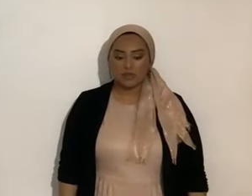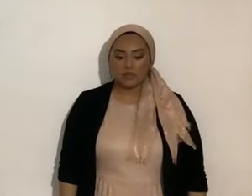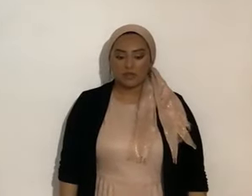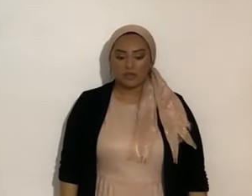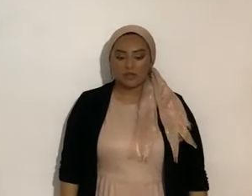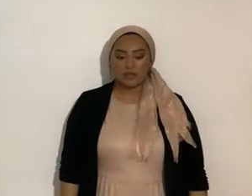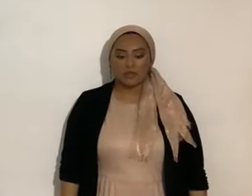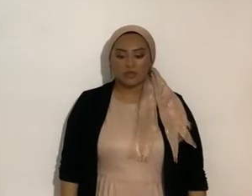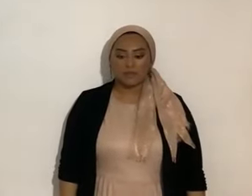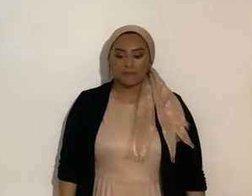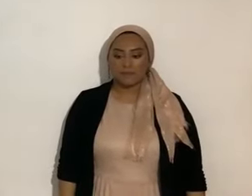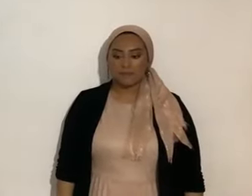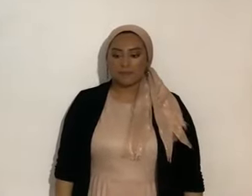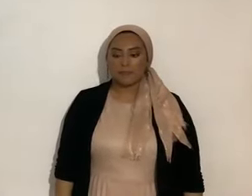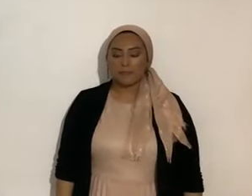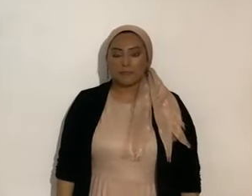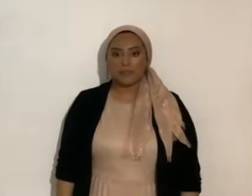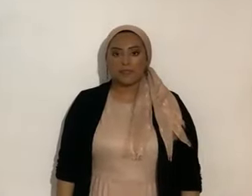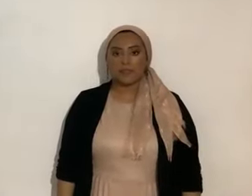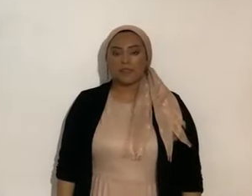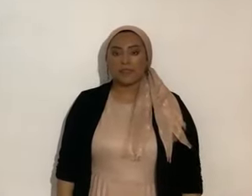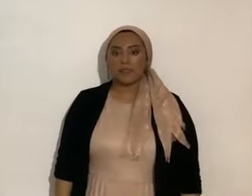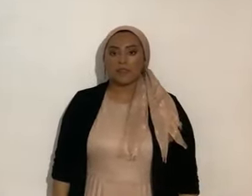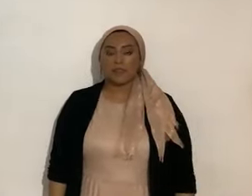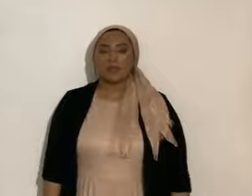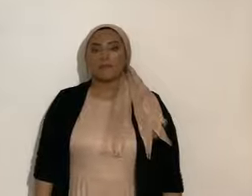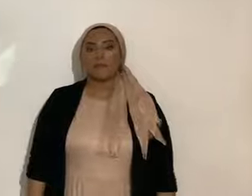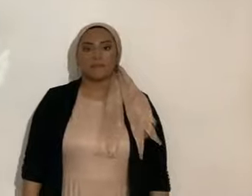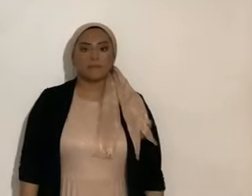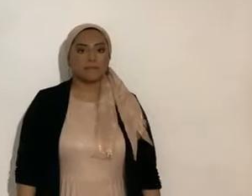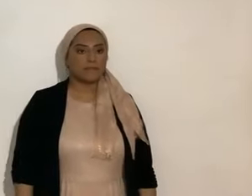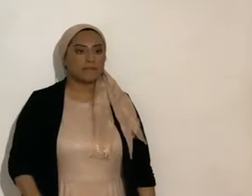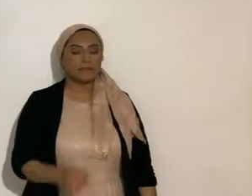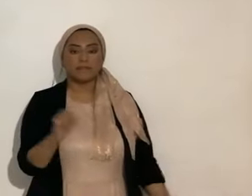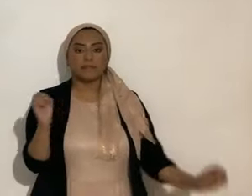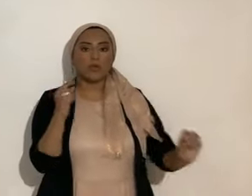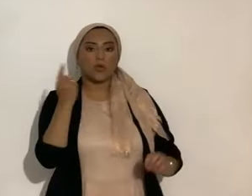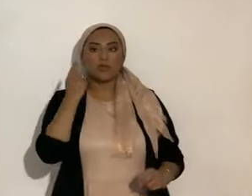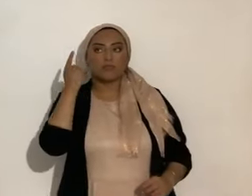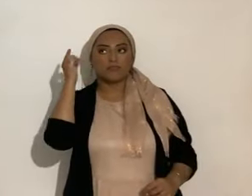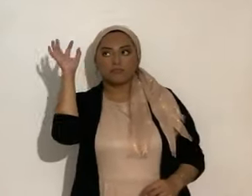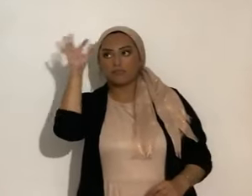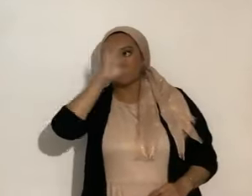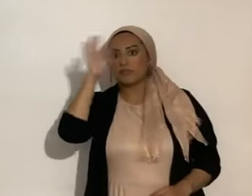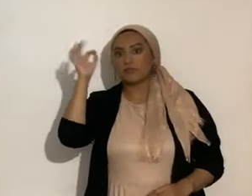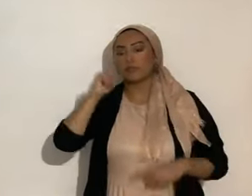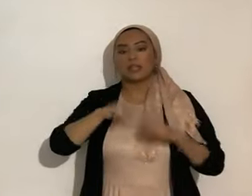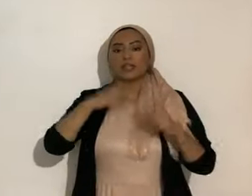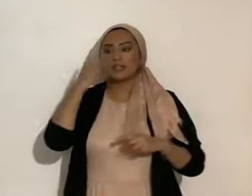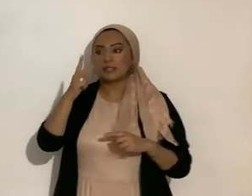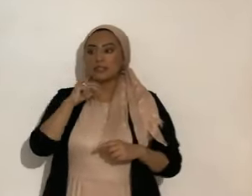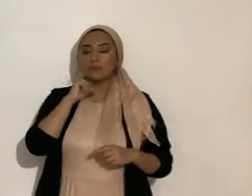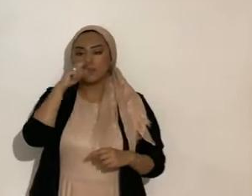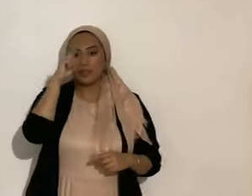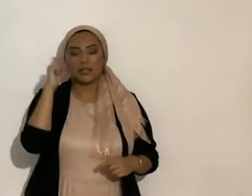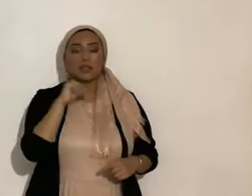no existe, si la ilusión, eso es, no existe, es una ilusión. No se puede ver porque no